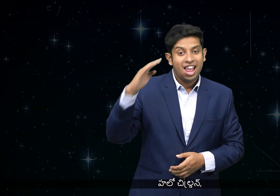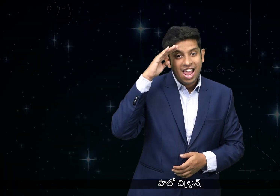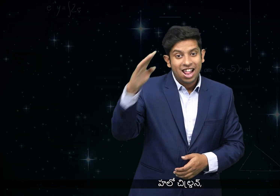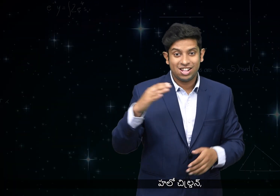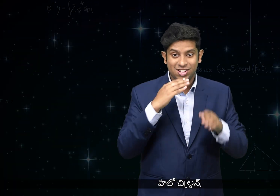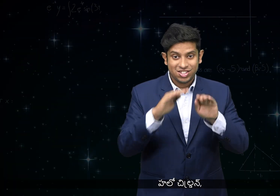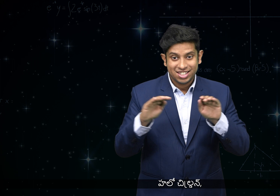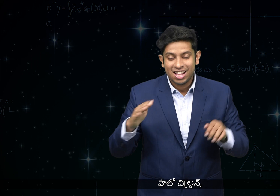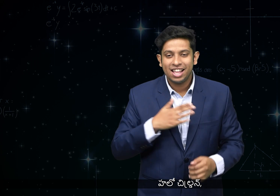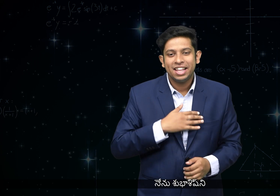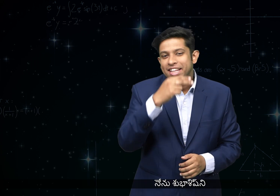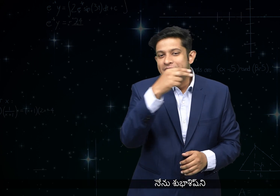హలో చిల్డ్రన్,